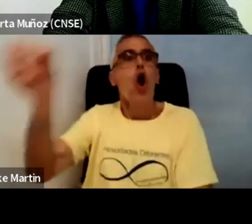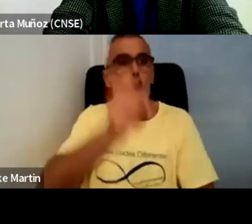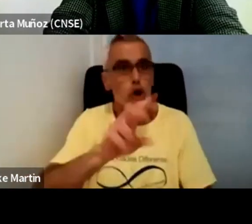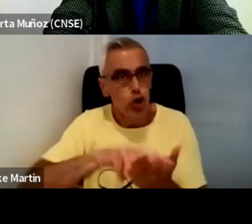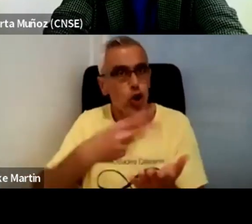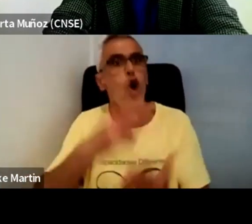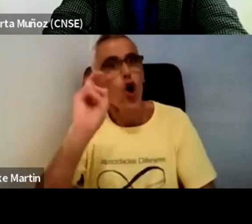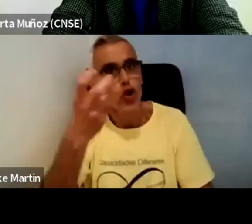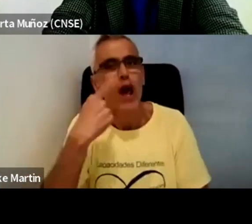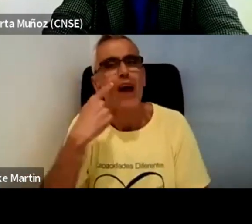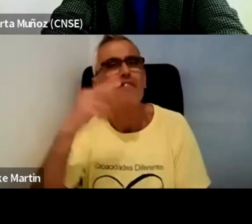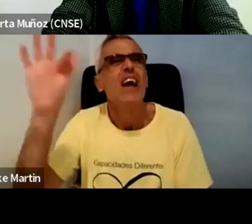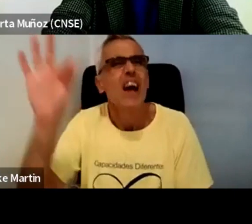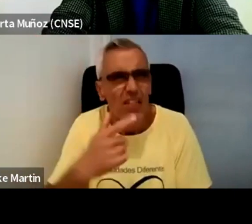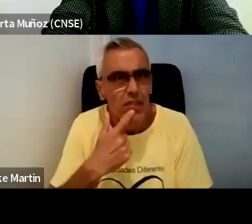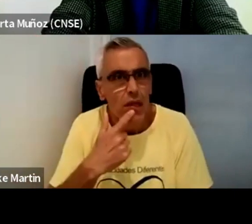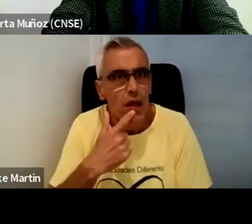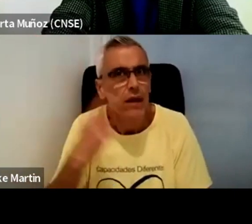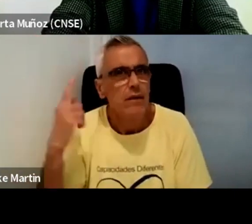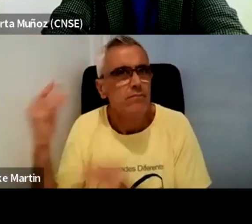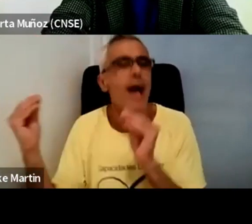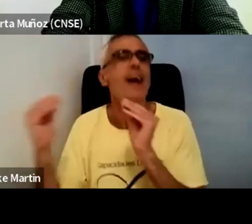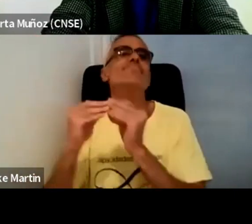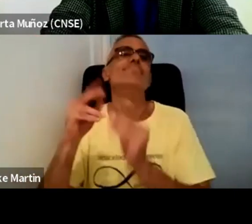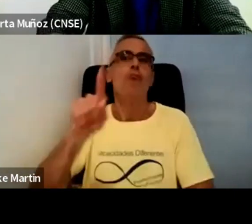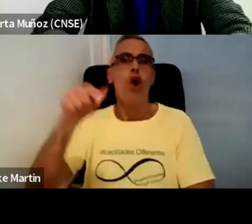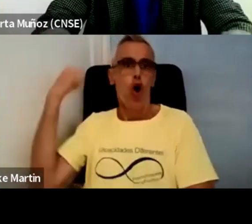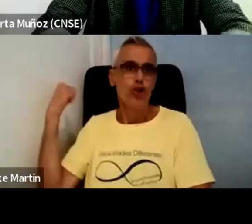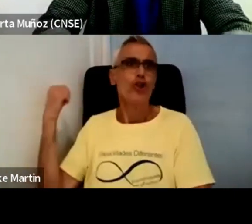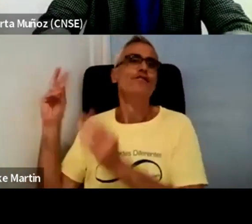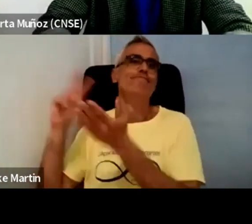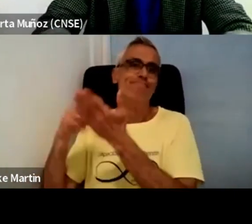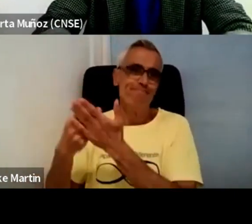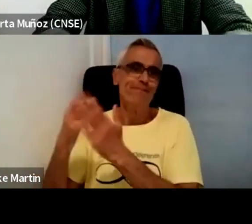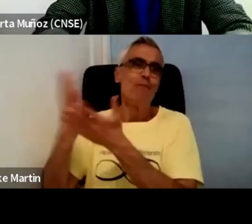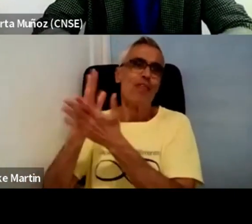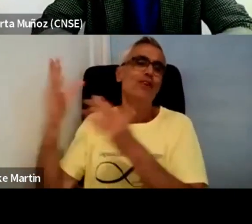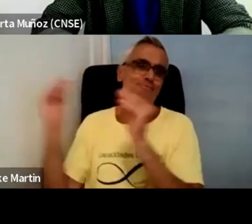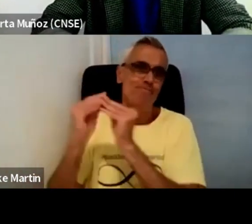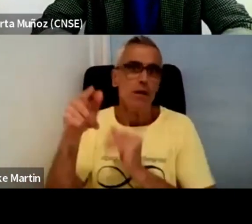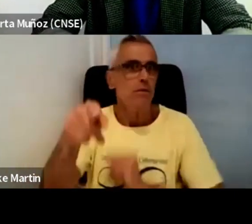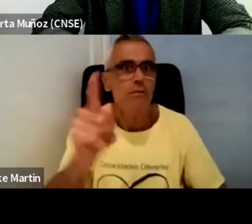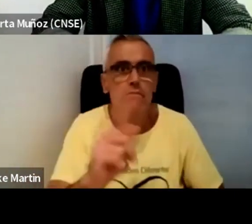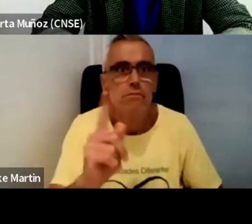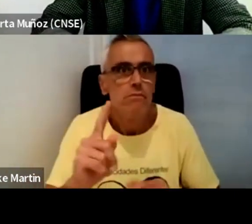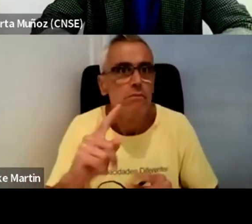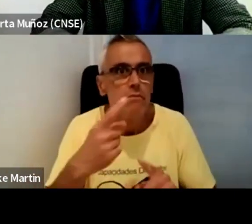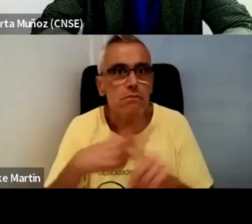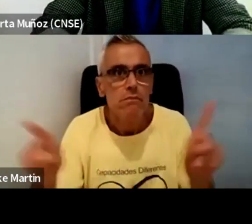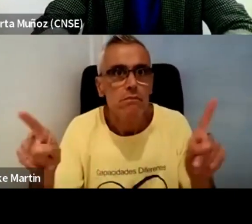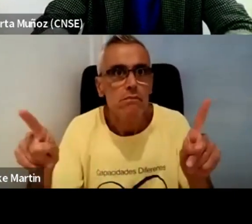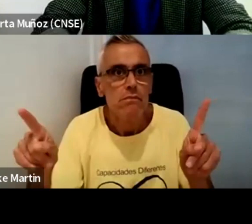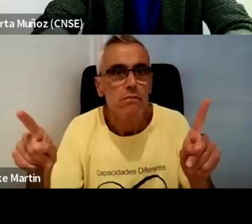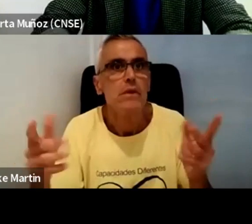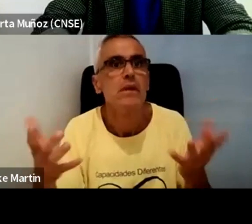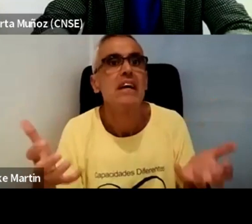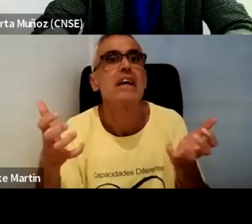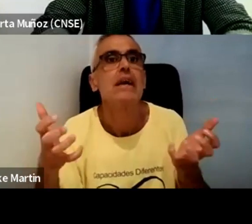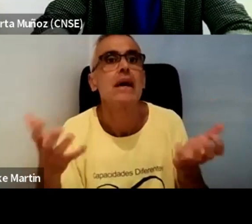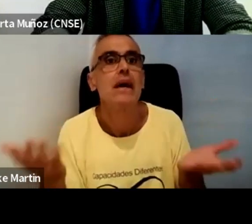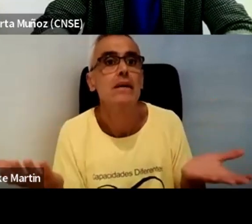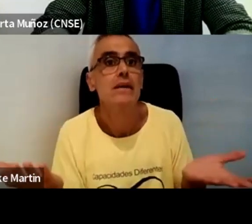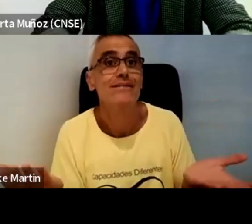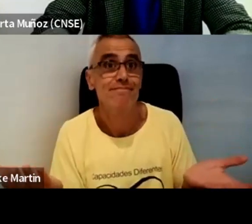la lengua y que haya otras profesionales, otras intérpretes que puedan certificar que efectivamente se ha hecho un buen trabajo por parte de